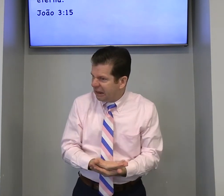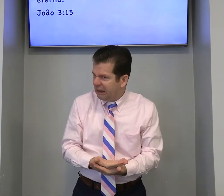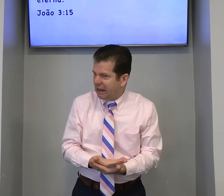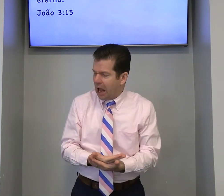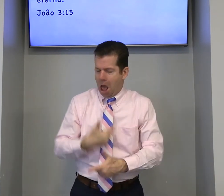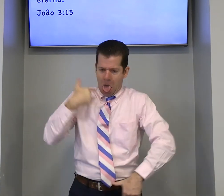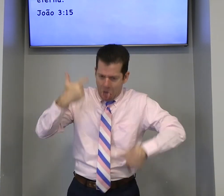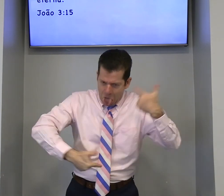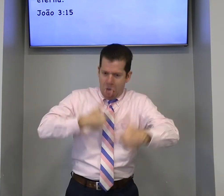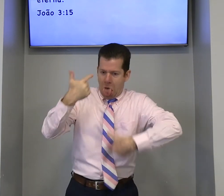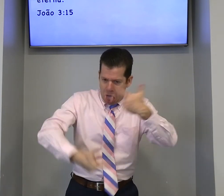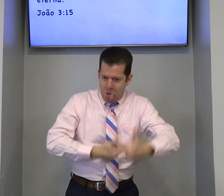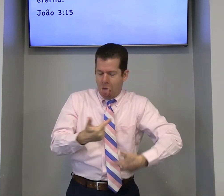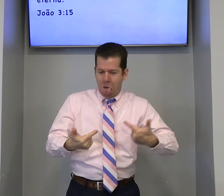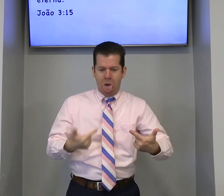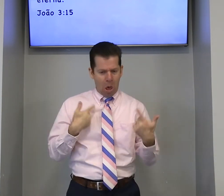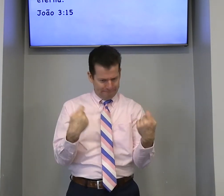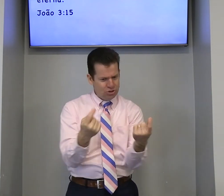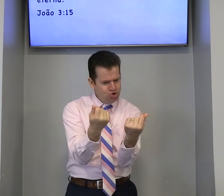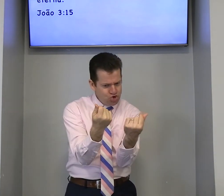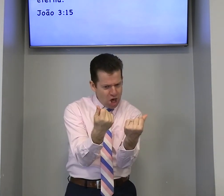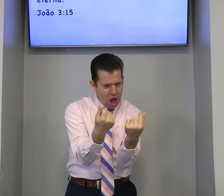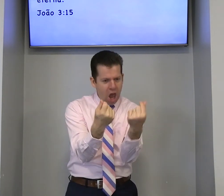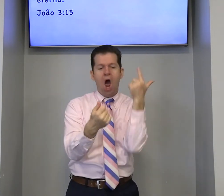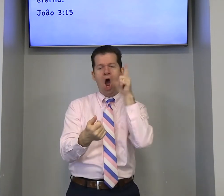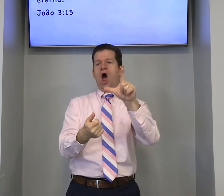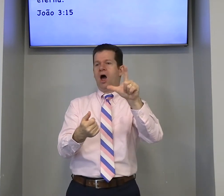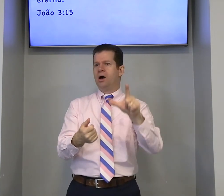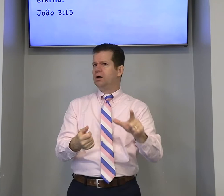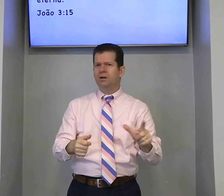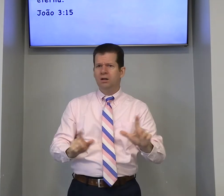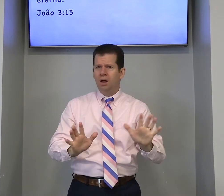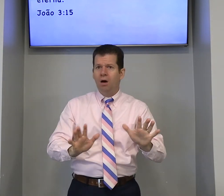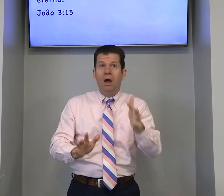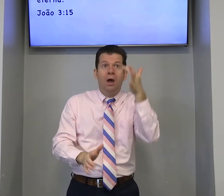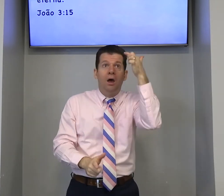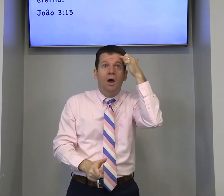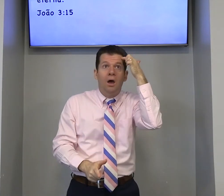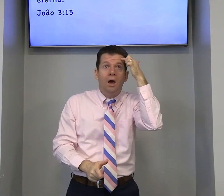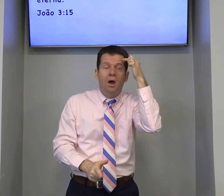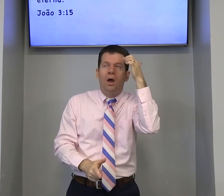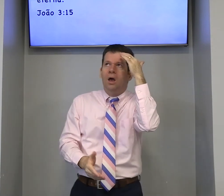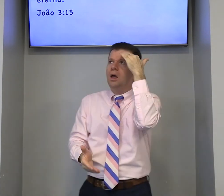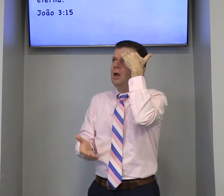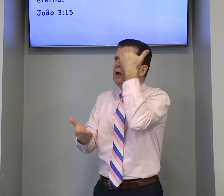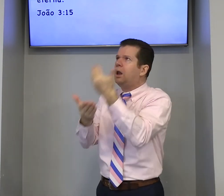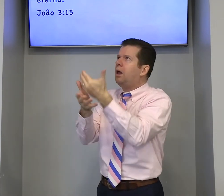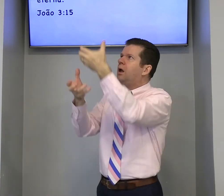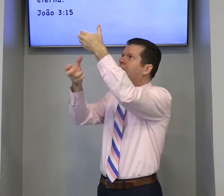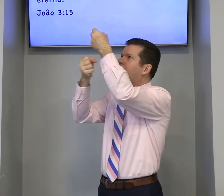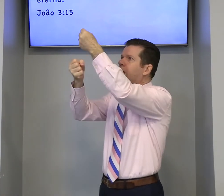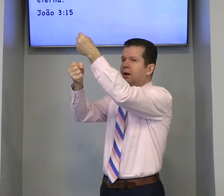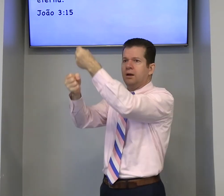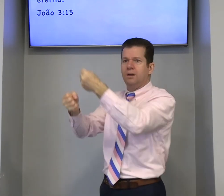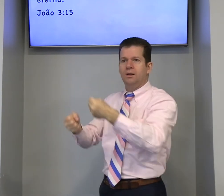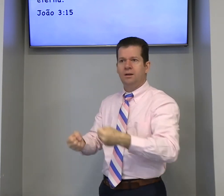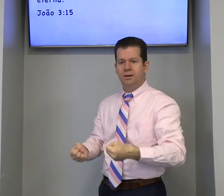É difícil crer? Precisa trabalhar, lutar, dinheiro para conseguir crer? Não. É